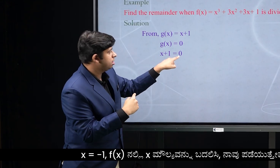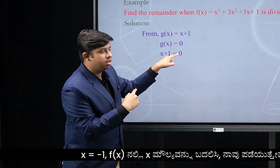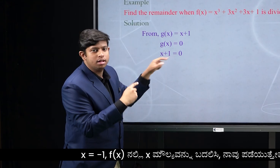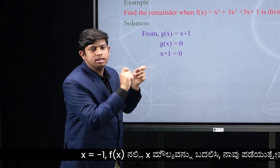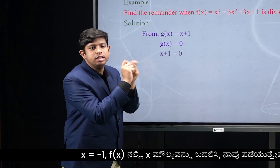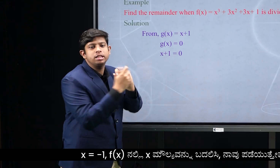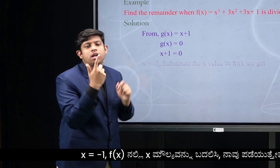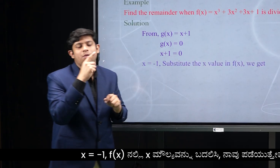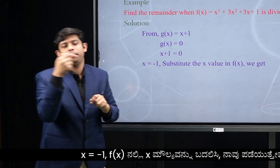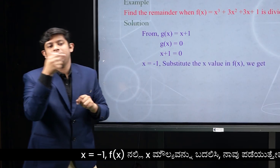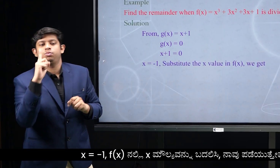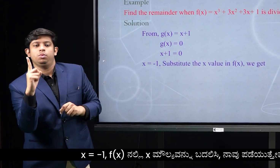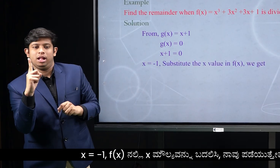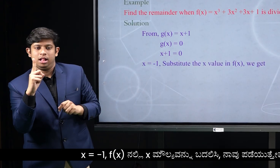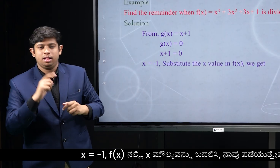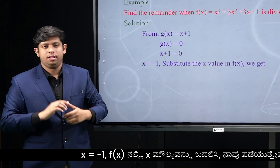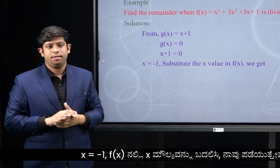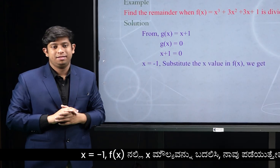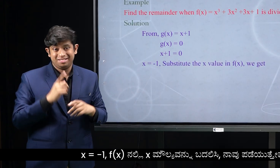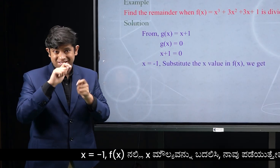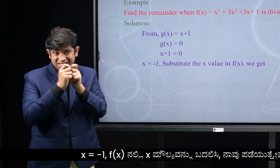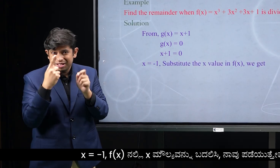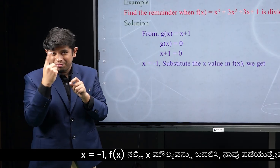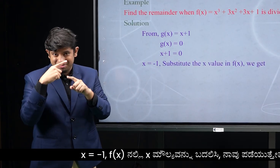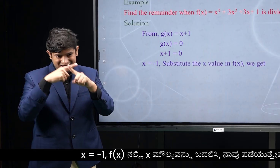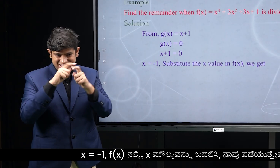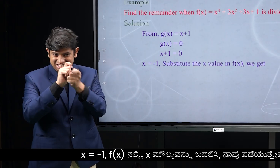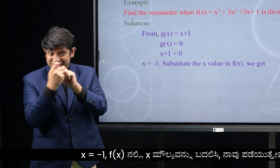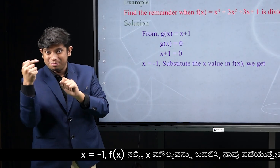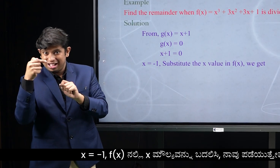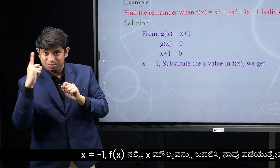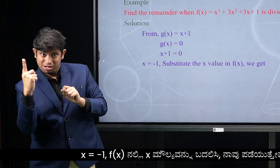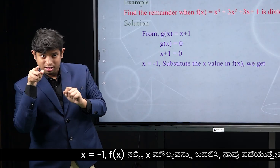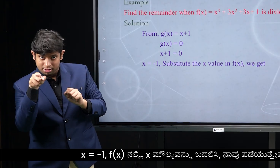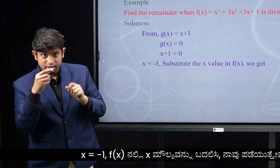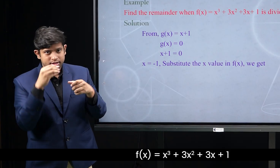x is equal to -1. f of x ನಲ್ಲಿ x ಮೌಲ್ಯವನ್ನ ಬದಲಿಸಿ ನಾವು ಪಡಿತೇವೆ.